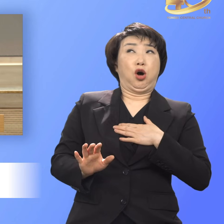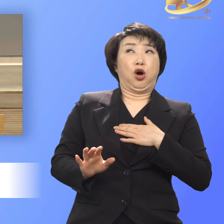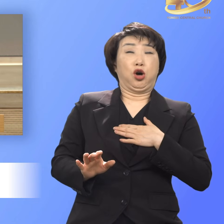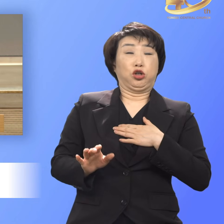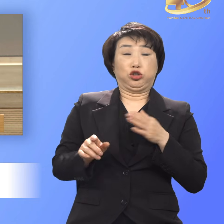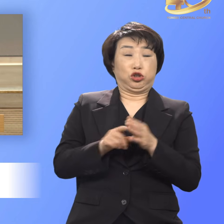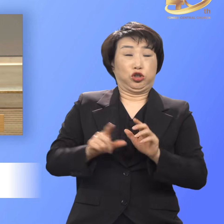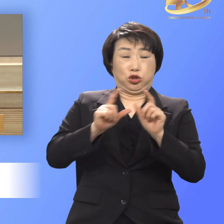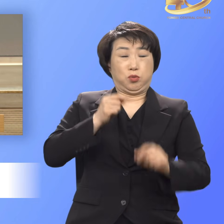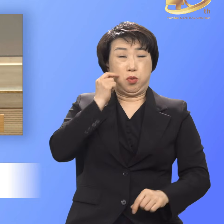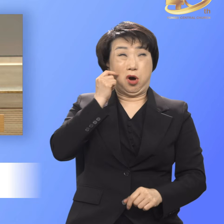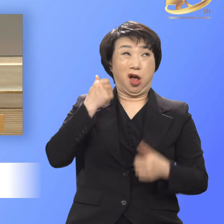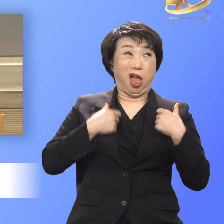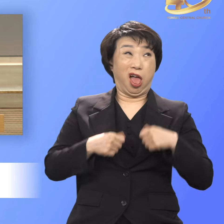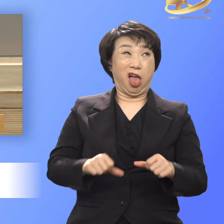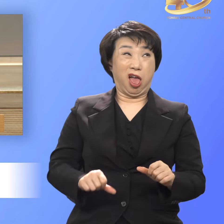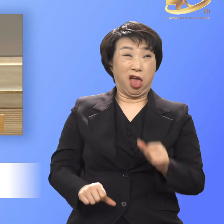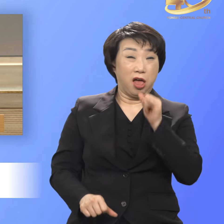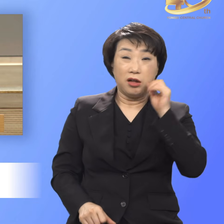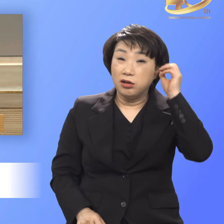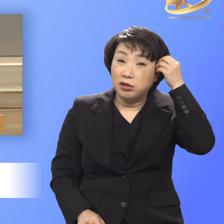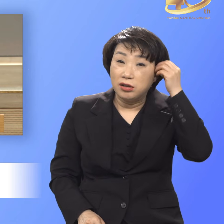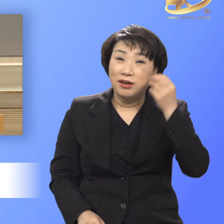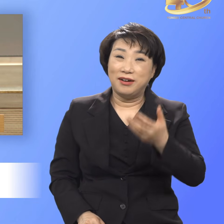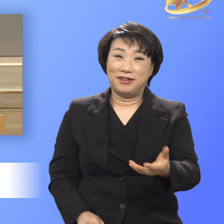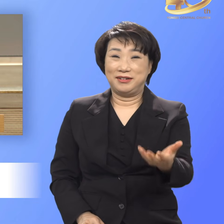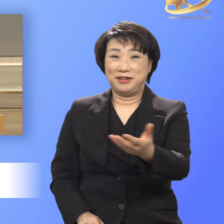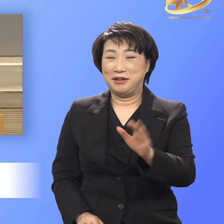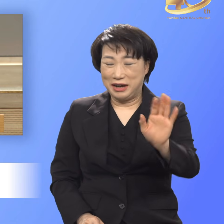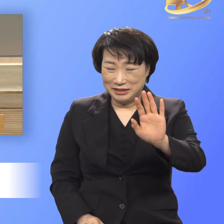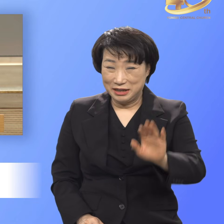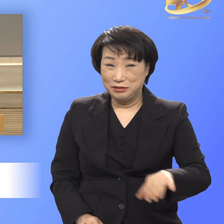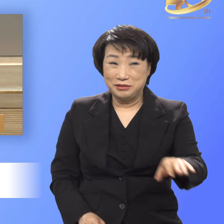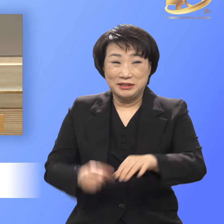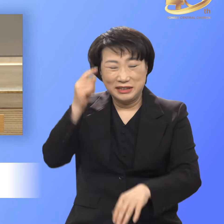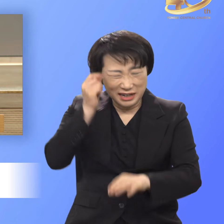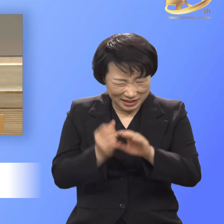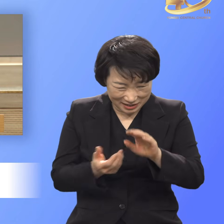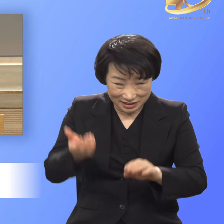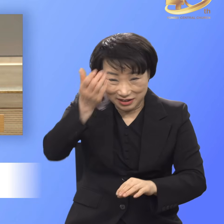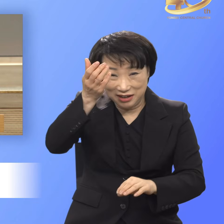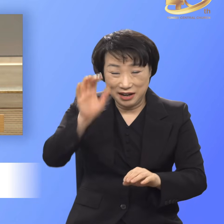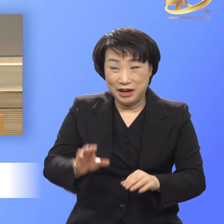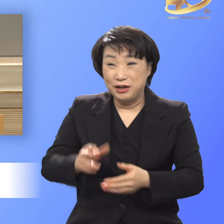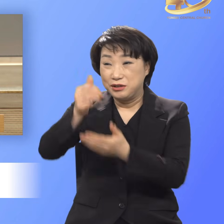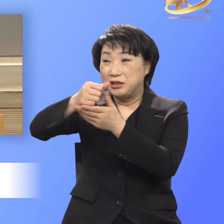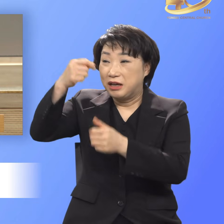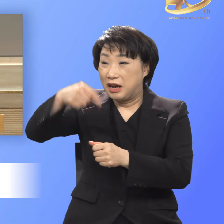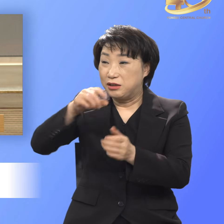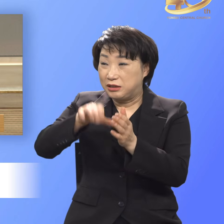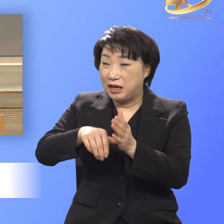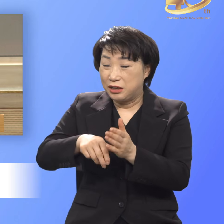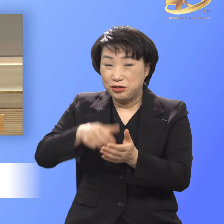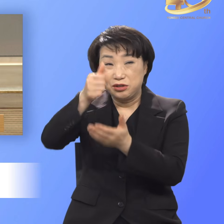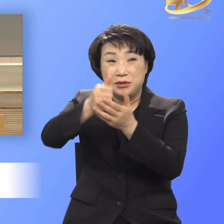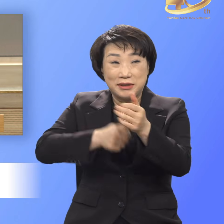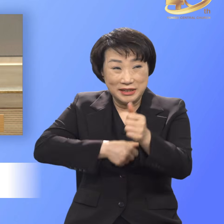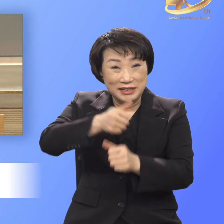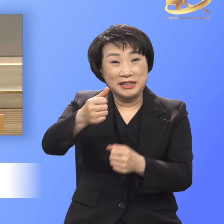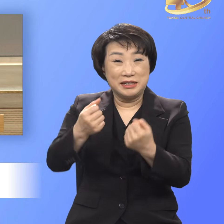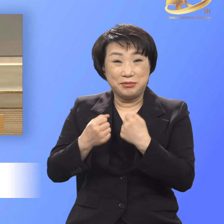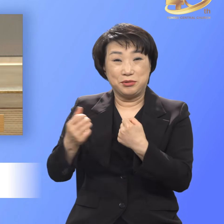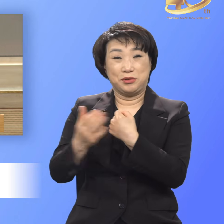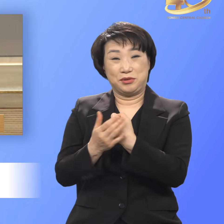텐데 용동 생각을 한다 이 말이요. 우리는 생각을 초월해서 주님이 일러줄 때 주님이 이길 힘도